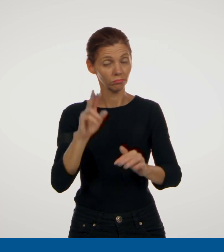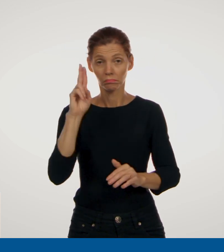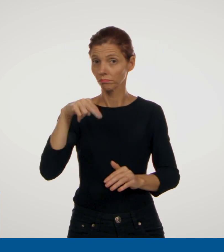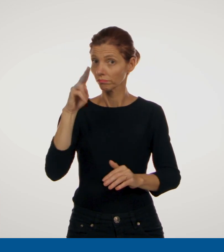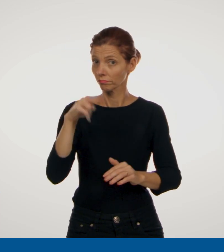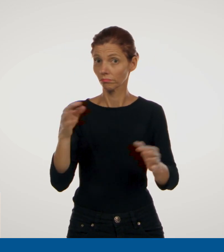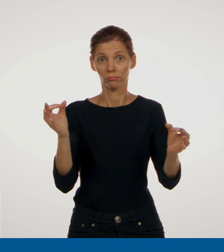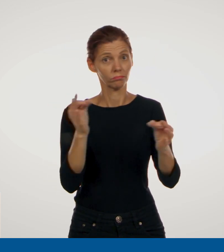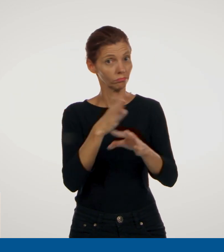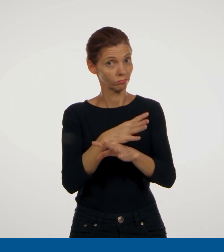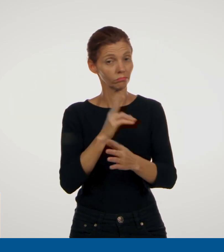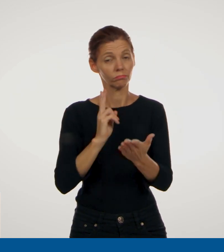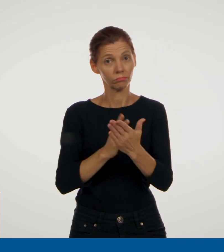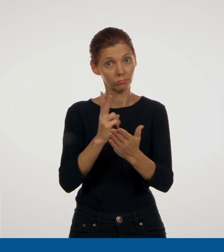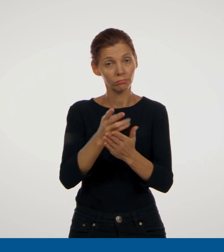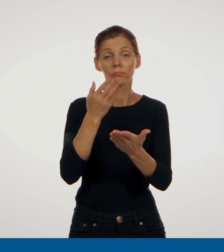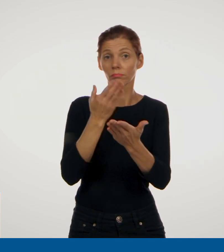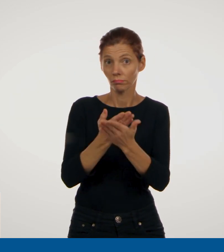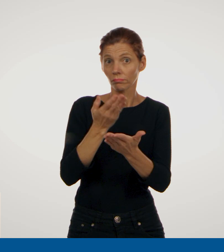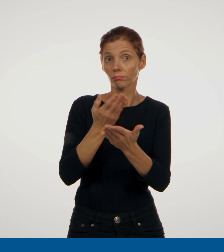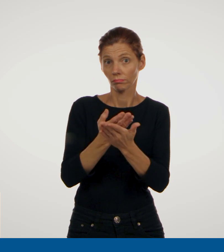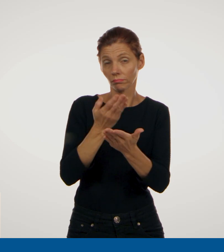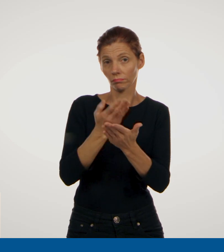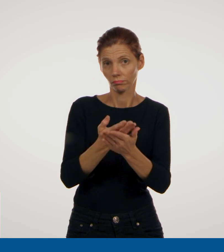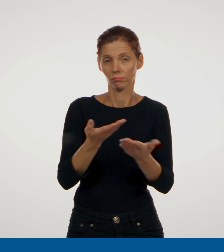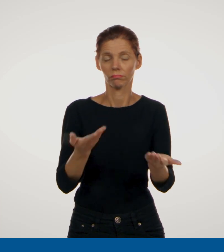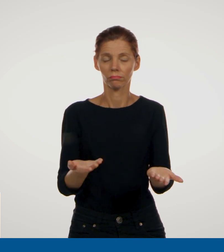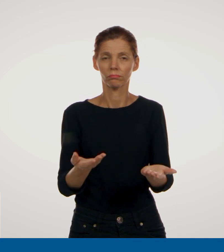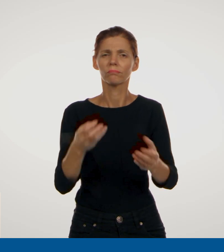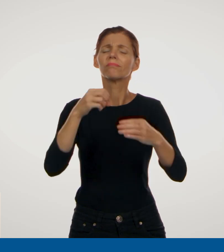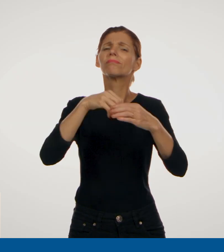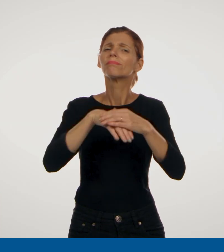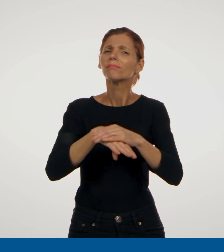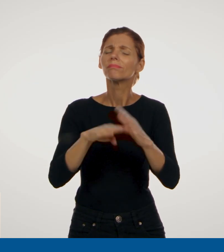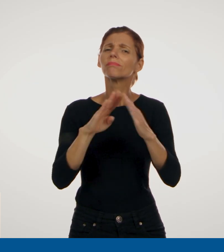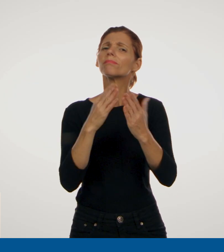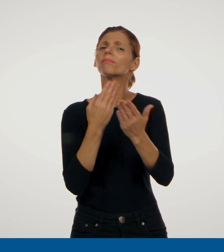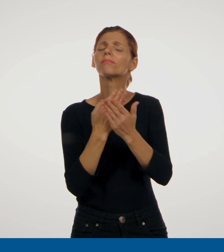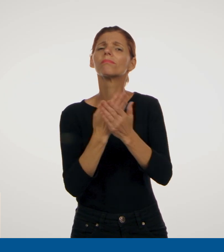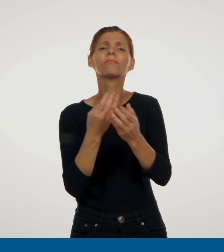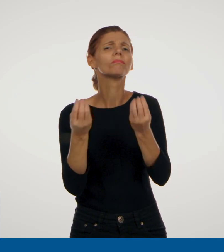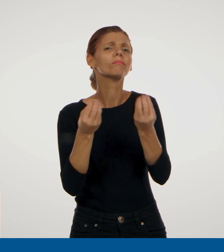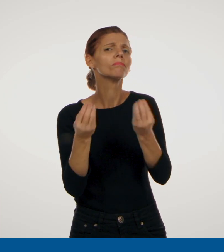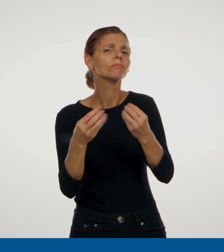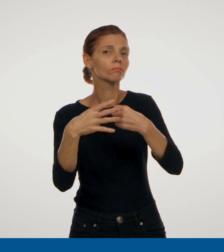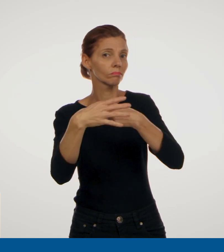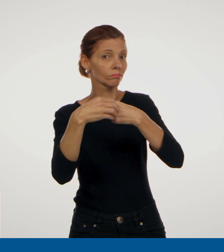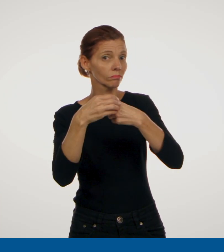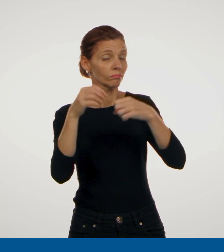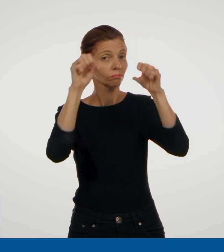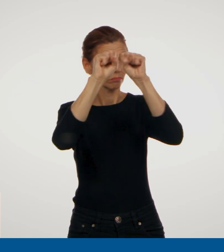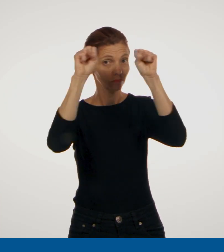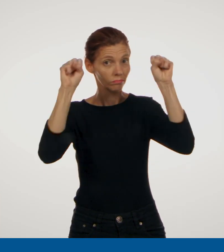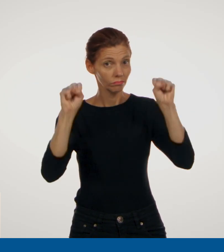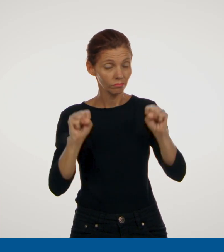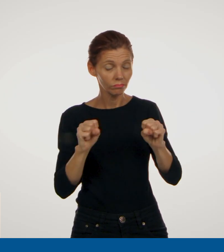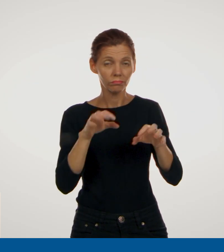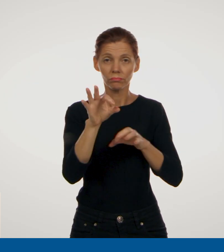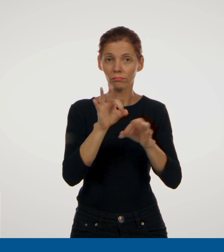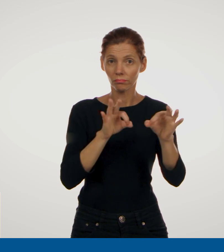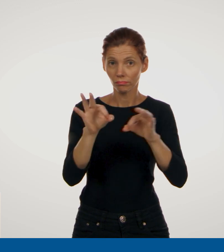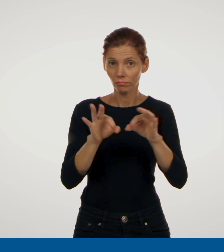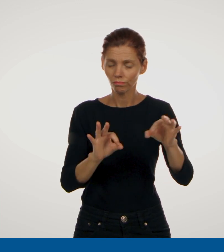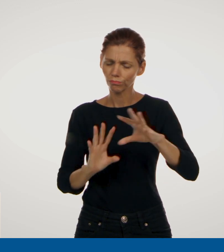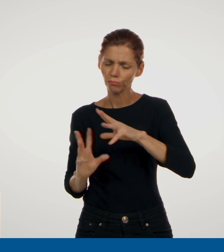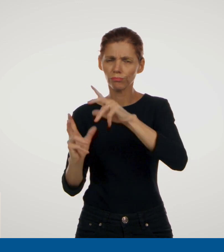são vistos sempre como provisórios. O conhecimento construído na escola é sistemático, organizado,